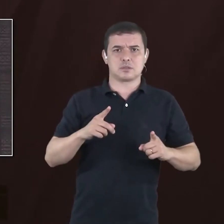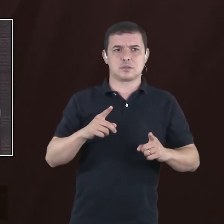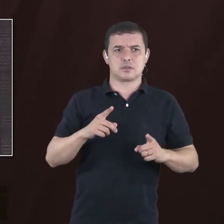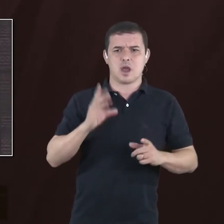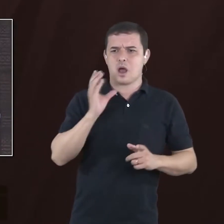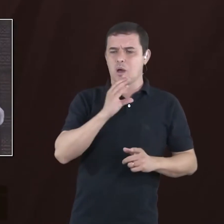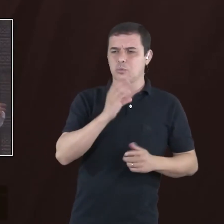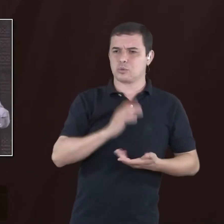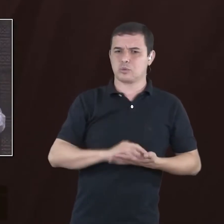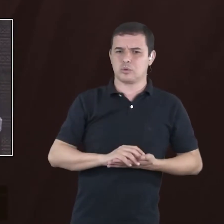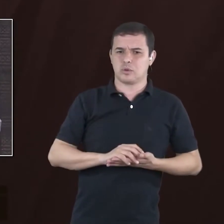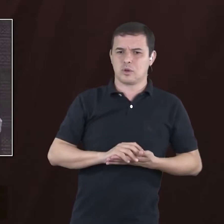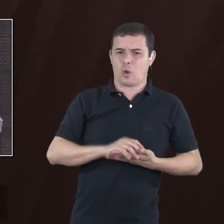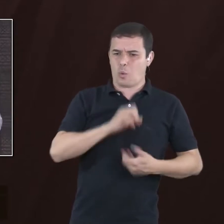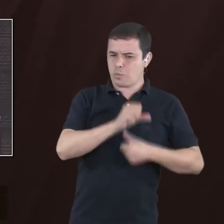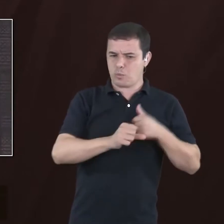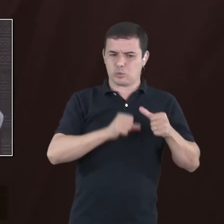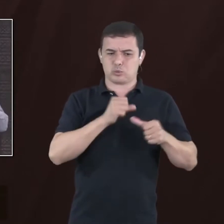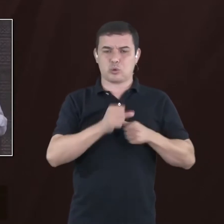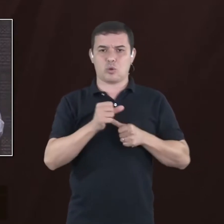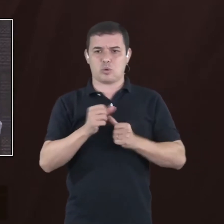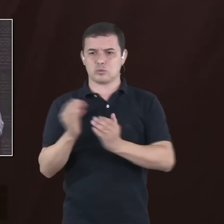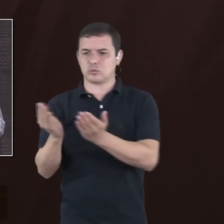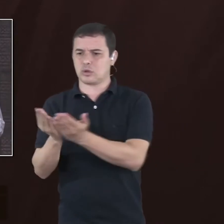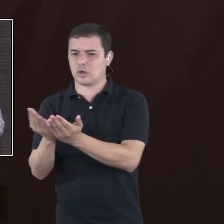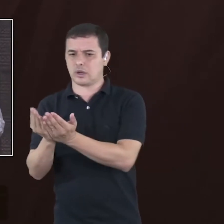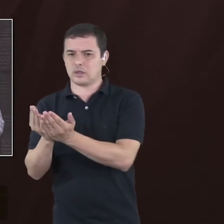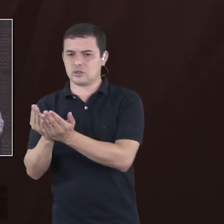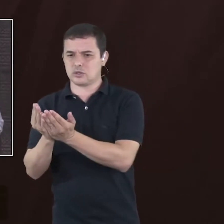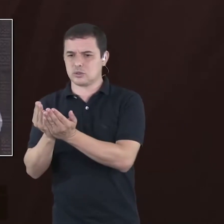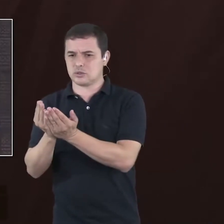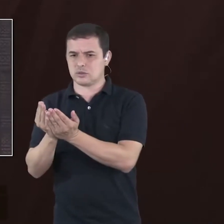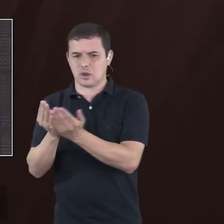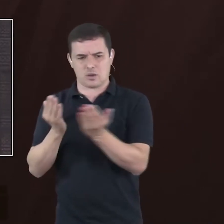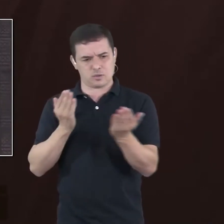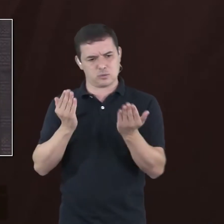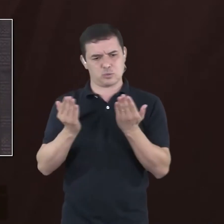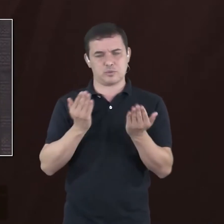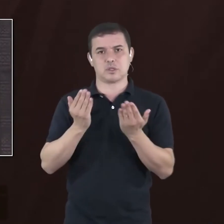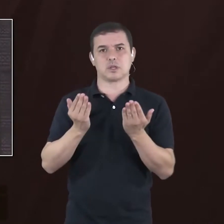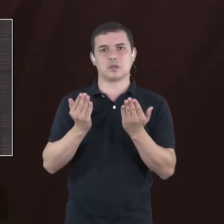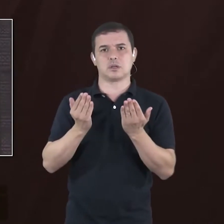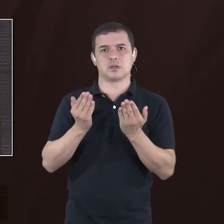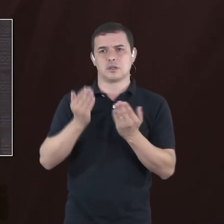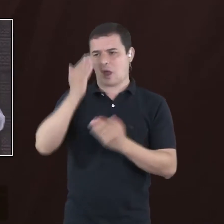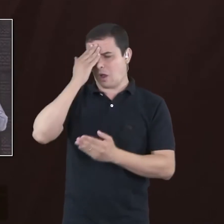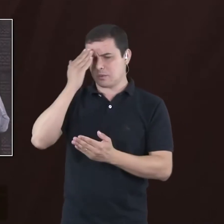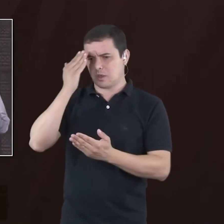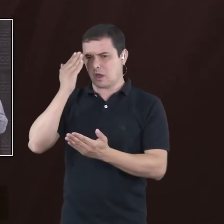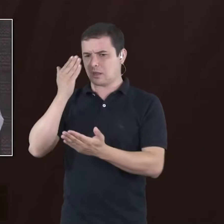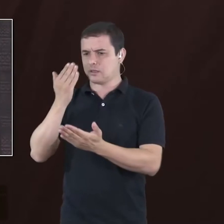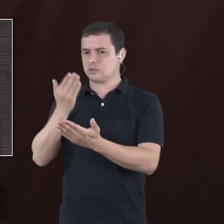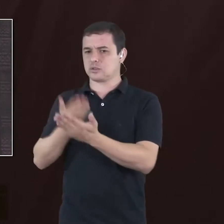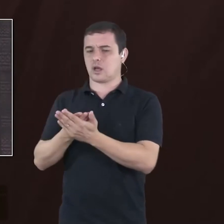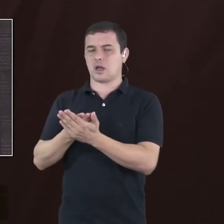judaizantes que vieram perturbar vocês e trazendo outra verdade, né? Então, queridos irmãos, eles eram